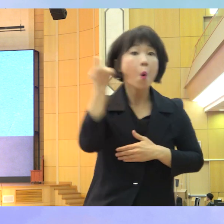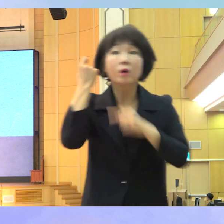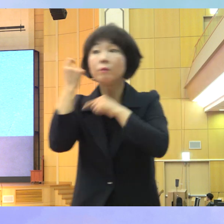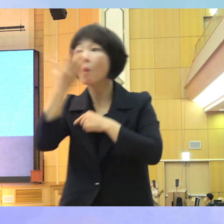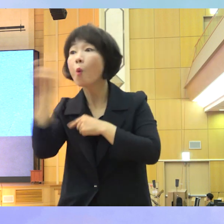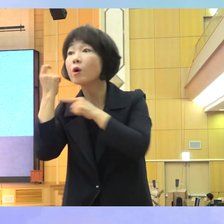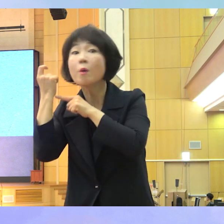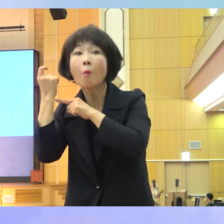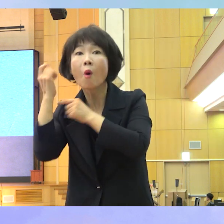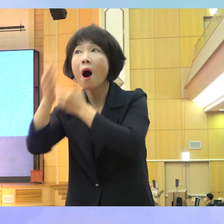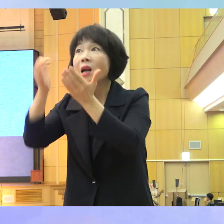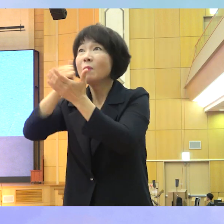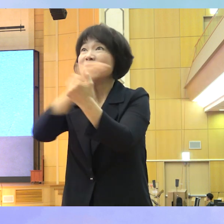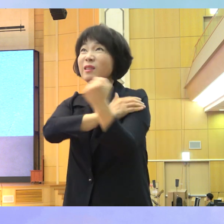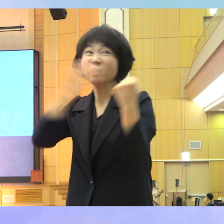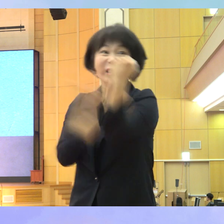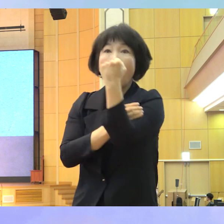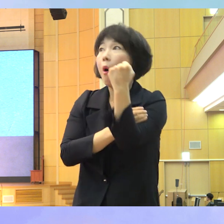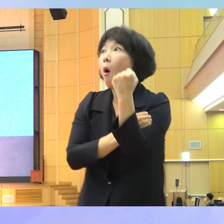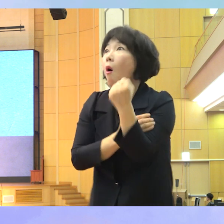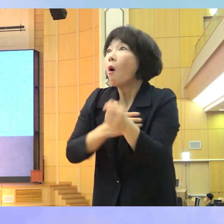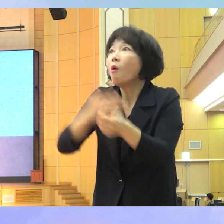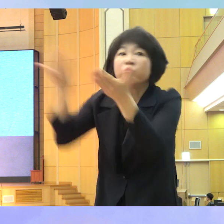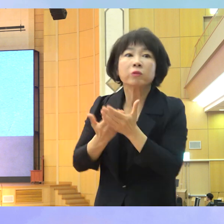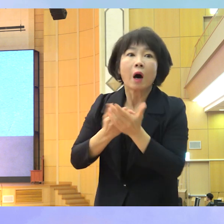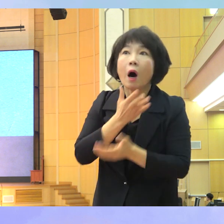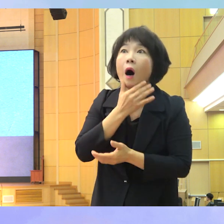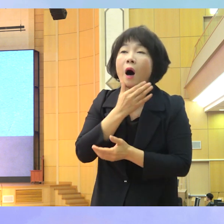된대요. 모든 믿는 자에게.